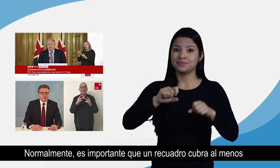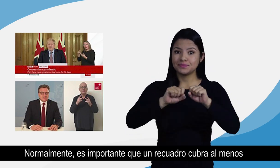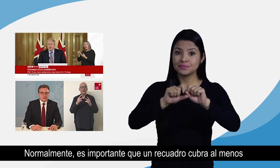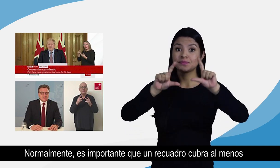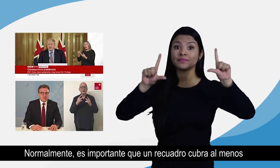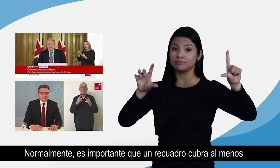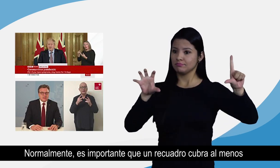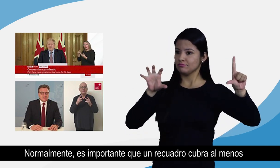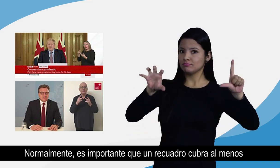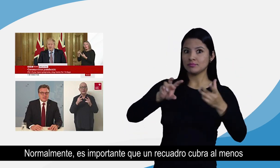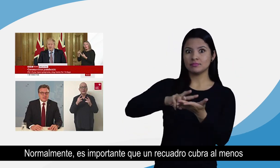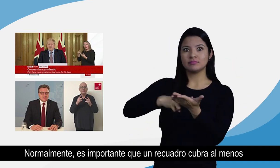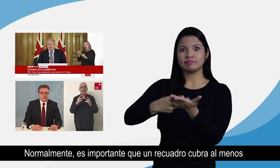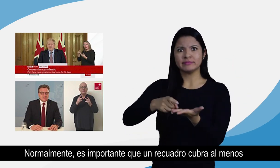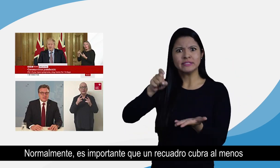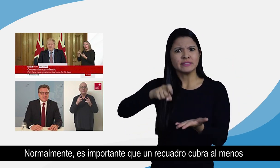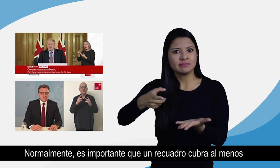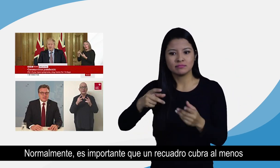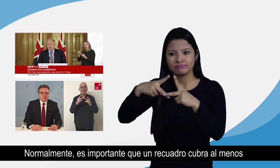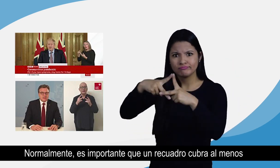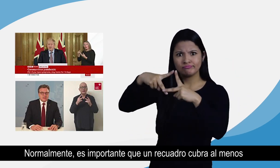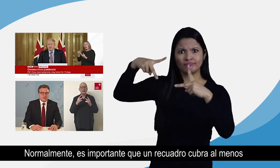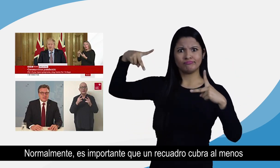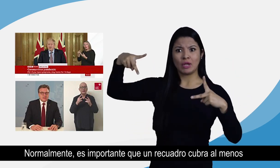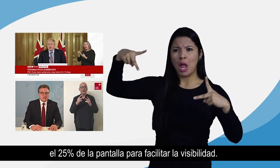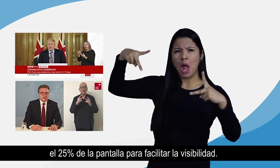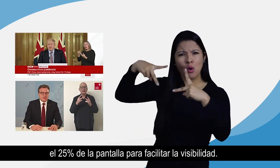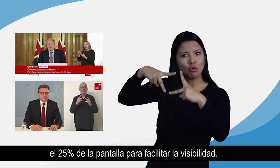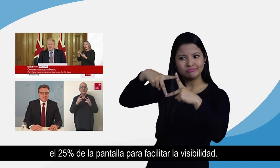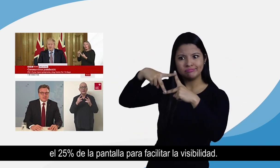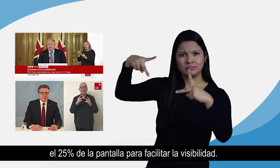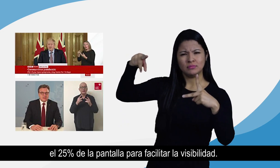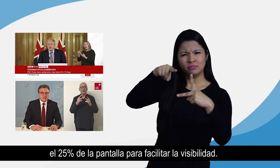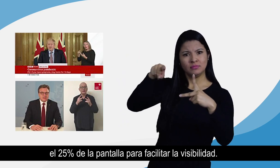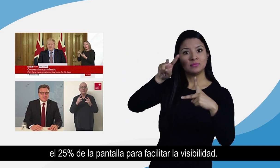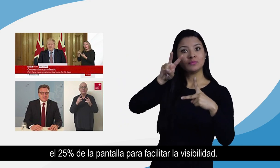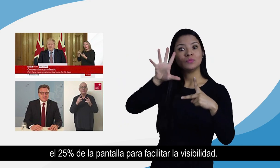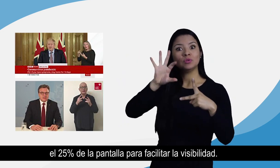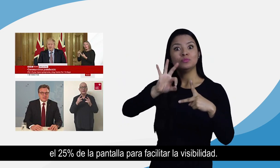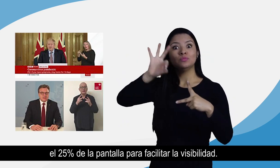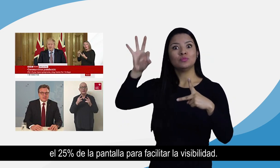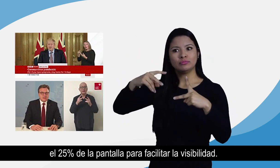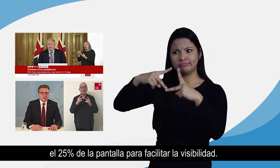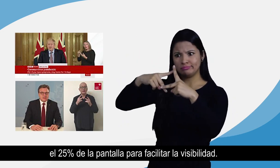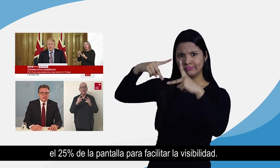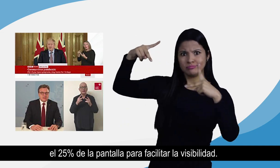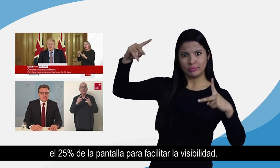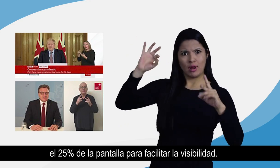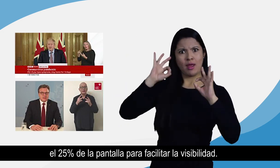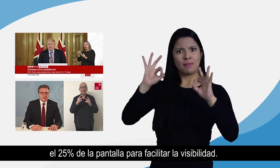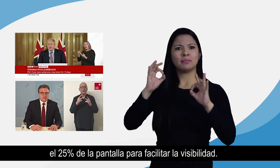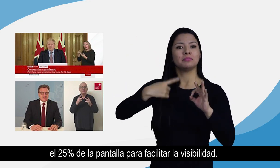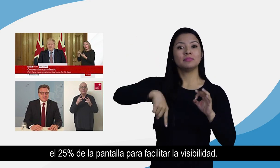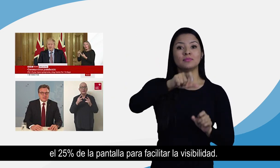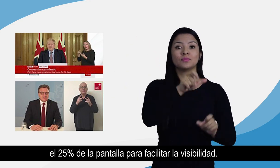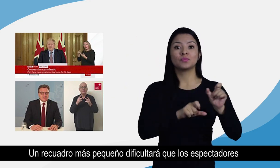Normalmente, es importante que un recuadro cubra al menos el 25% de la pantalla para facilitar la visibilidad.